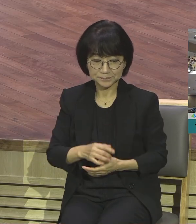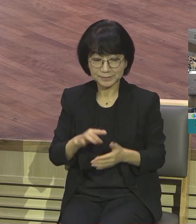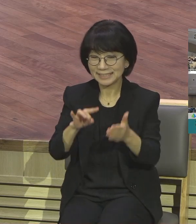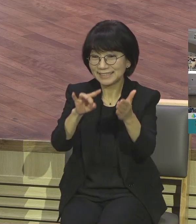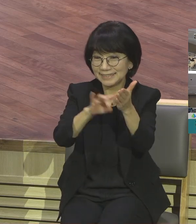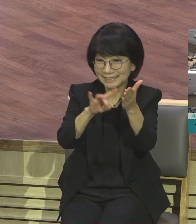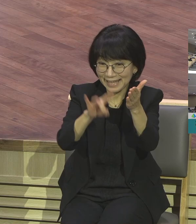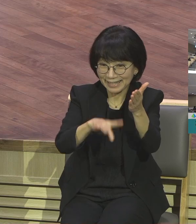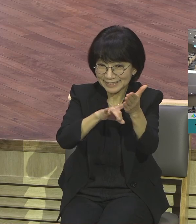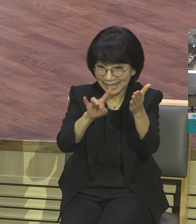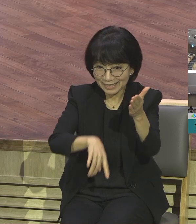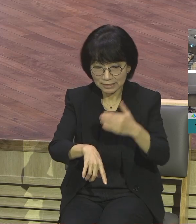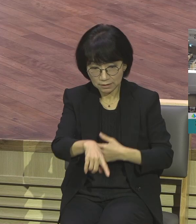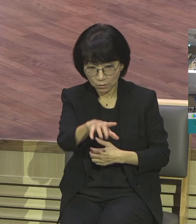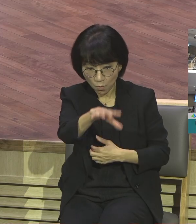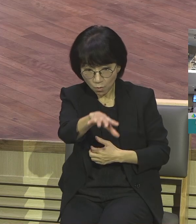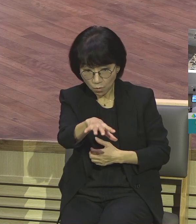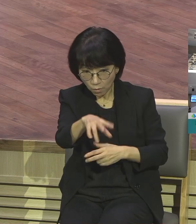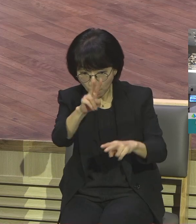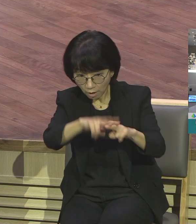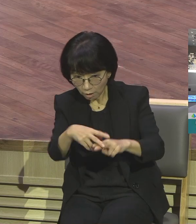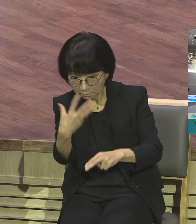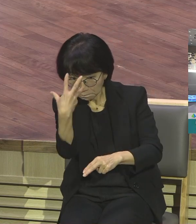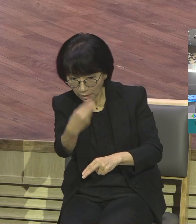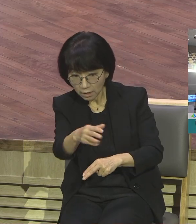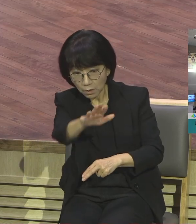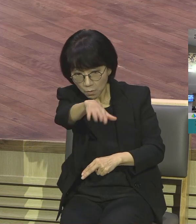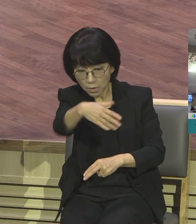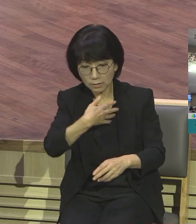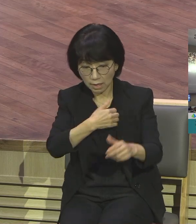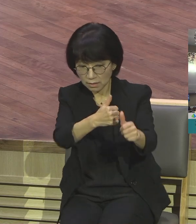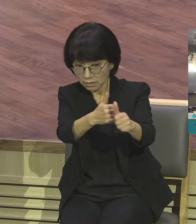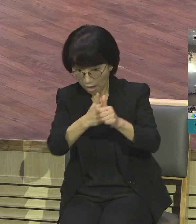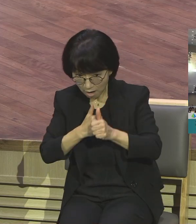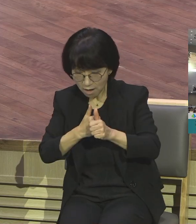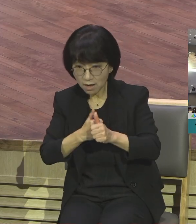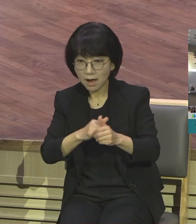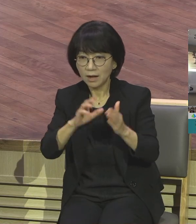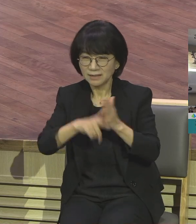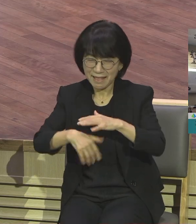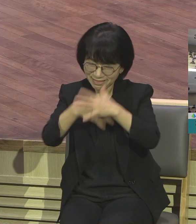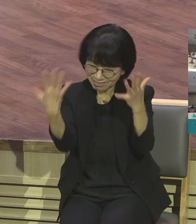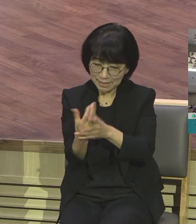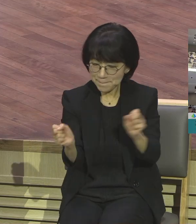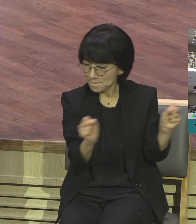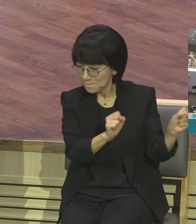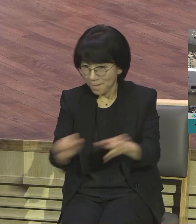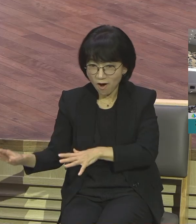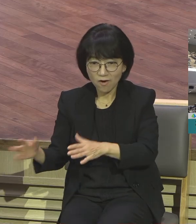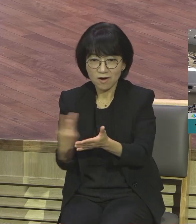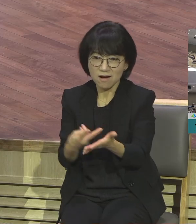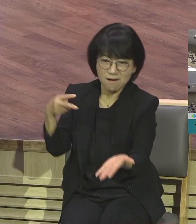세리가 세관에 앉아있는 것을 보시고 나를 따르라 하시니 그가 모든 것을 버리고 일어나